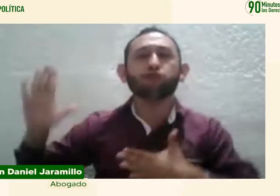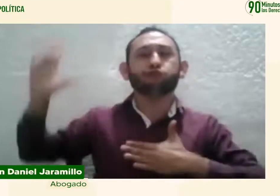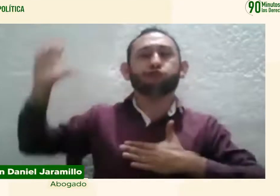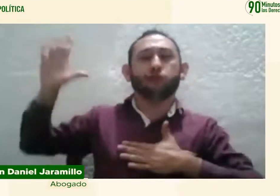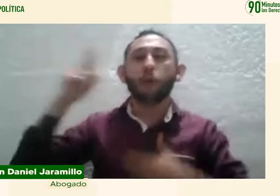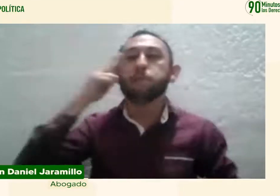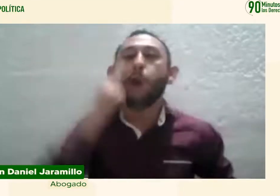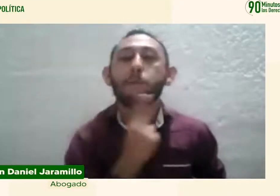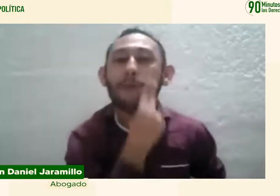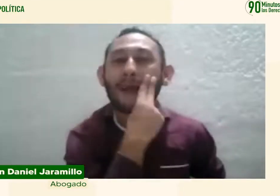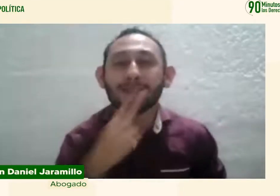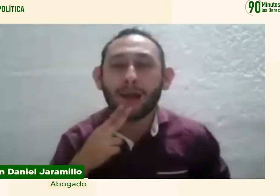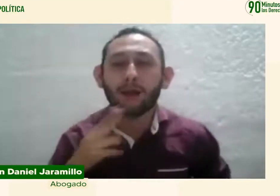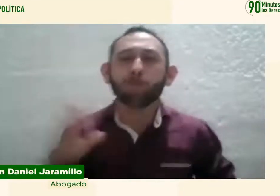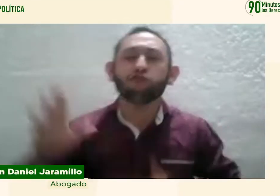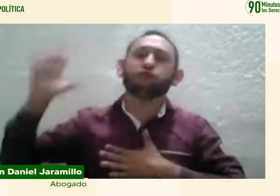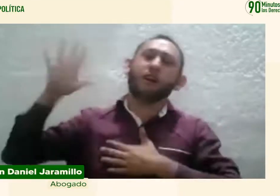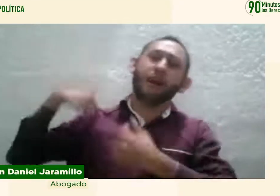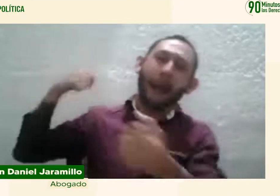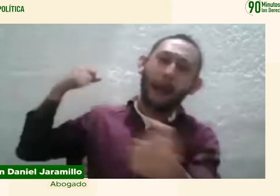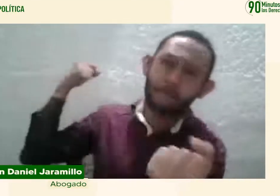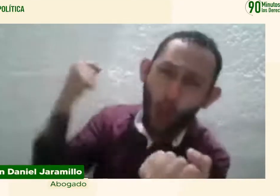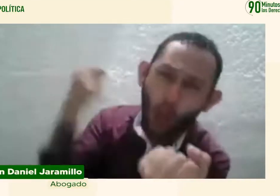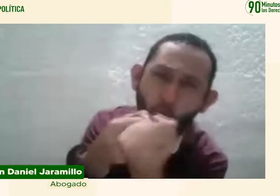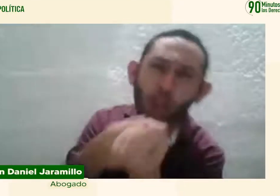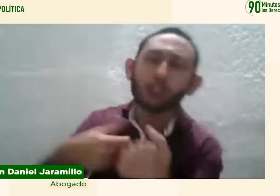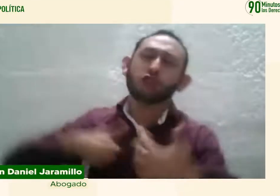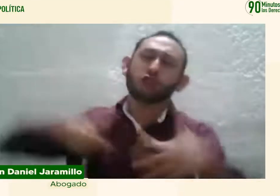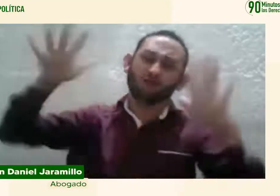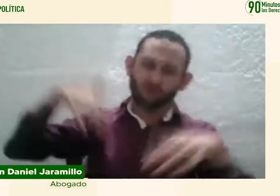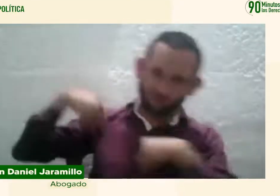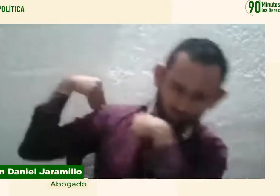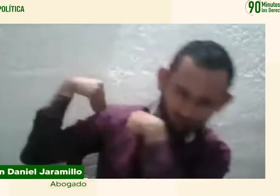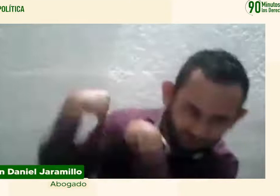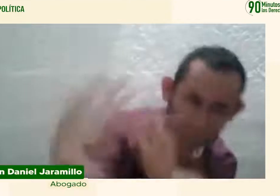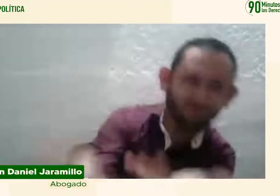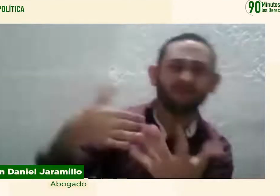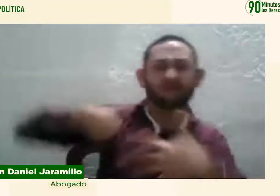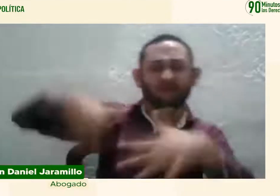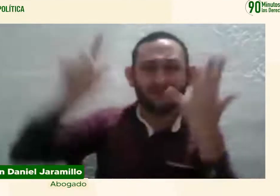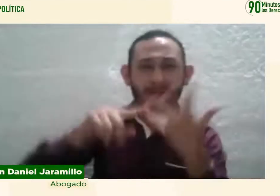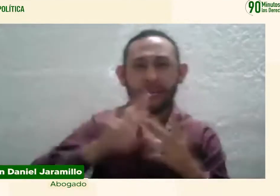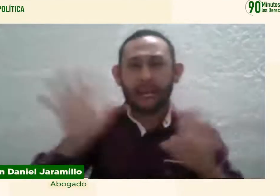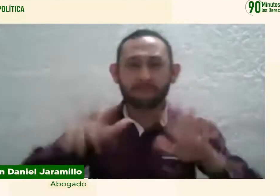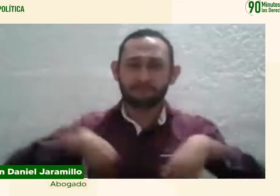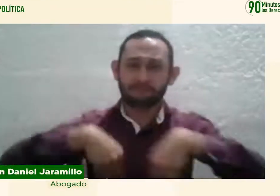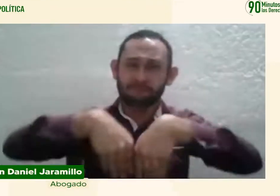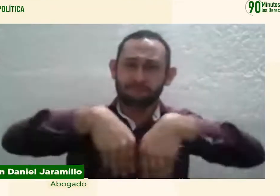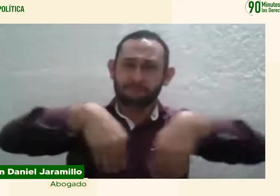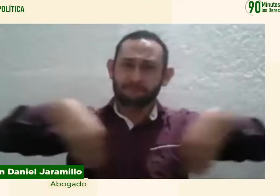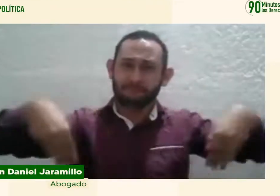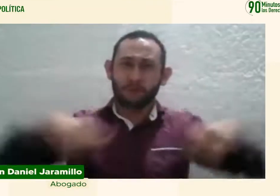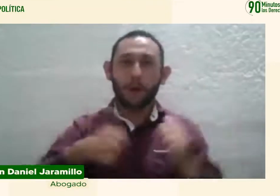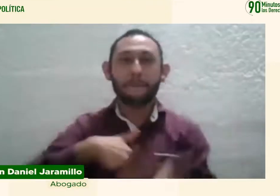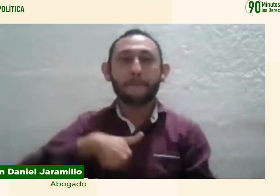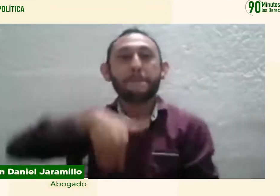he podido percibir es que generalmente los políticos se comprometen a mis cosas